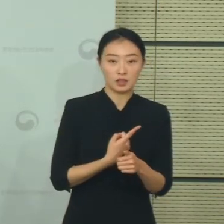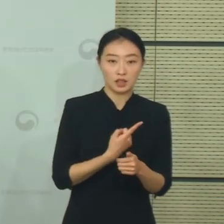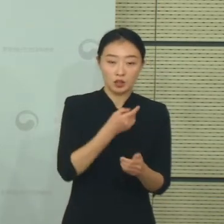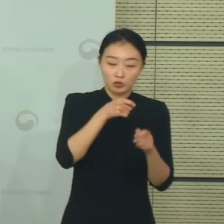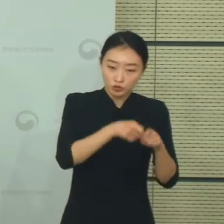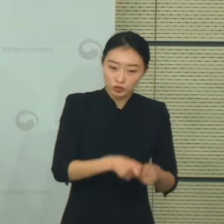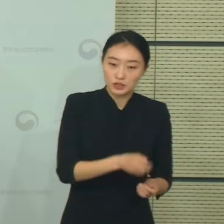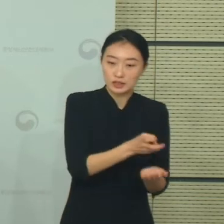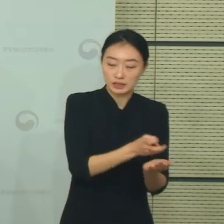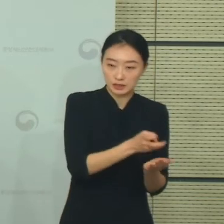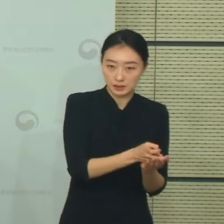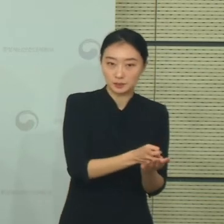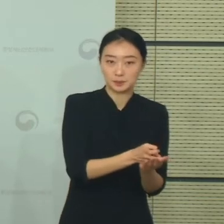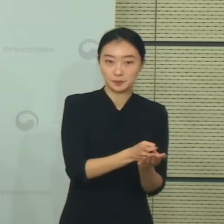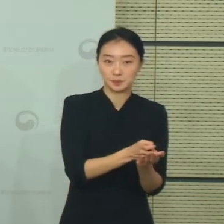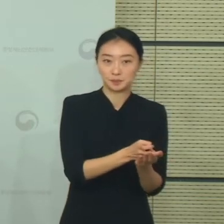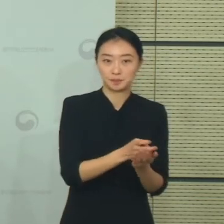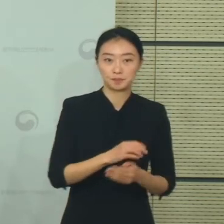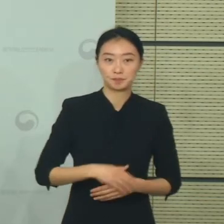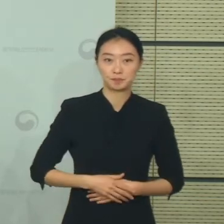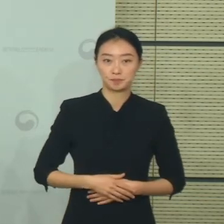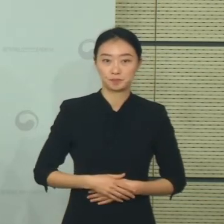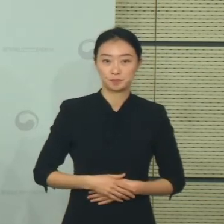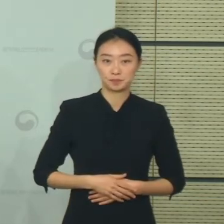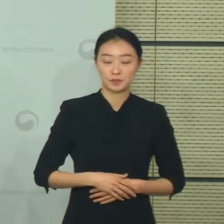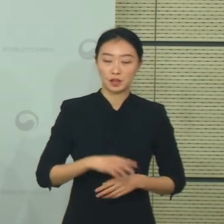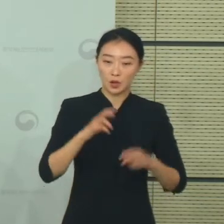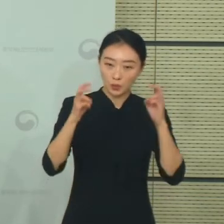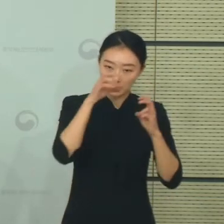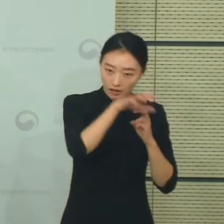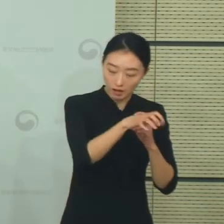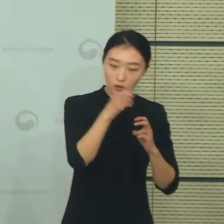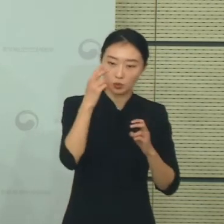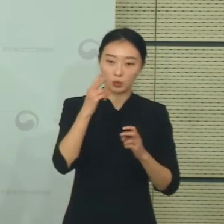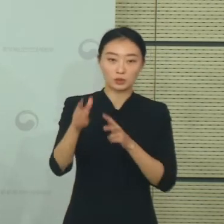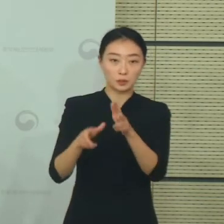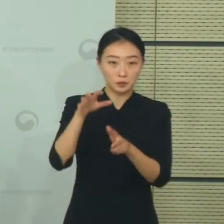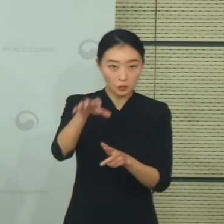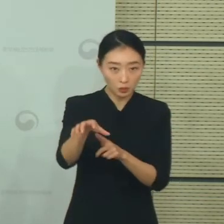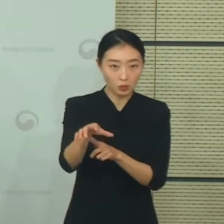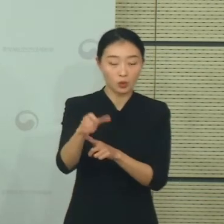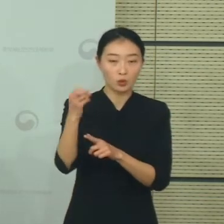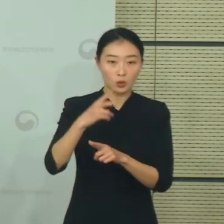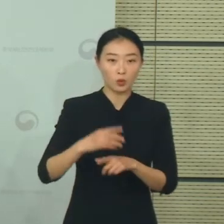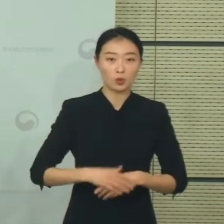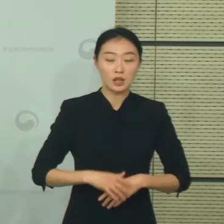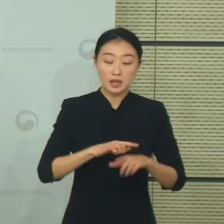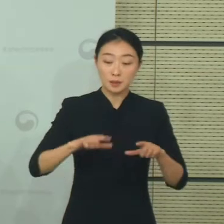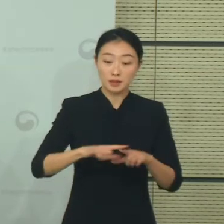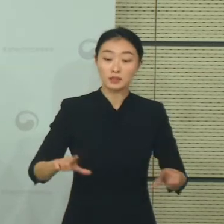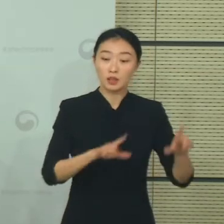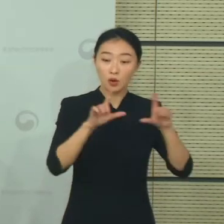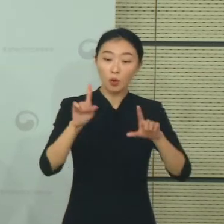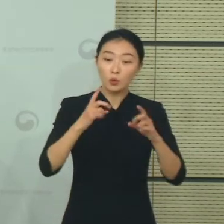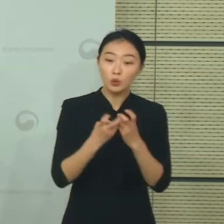지침을 각각의 어떤 사업장 아니면 어떤 생활의 영역에서 어떻게 실천할 것인지에 대한 안내를